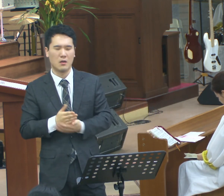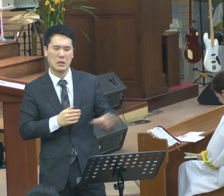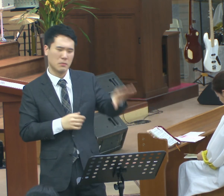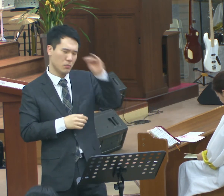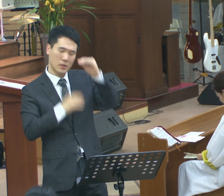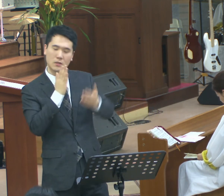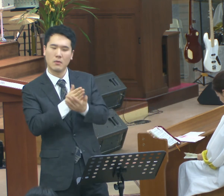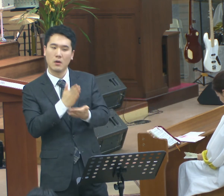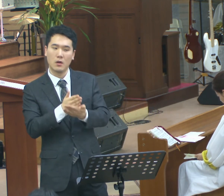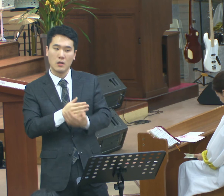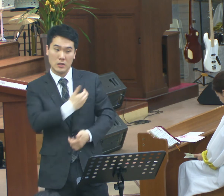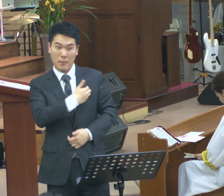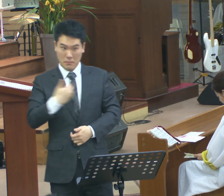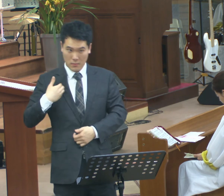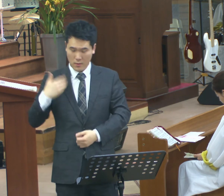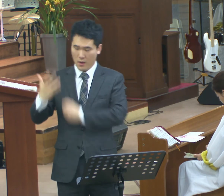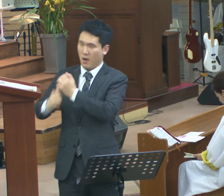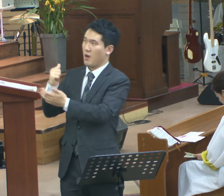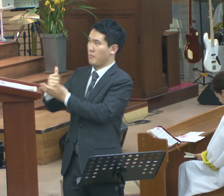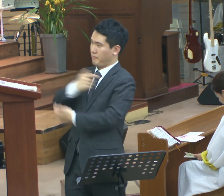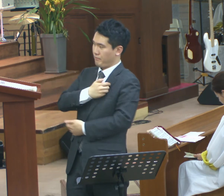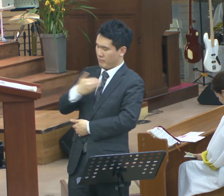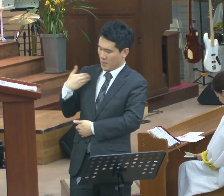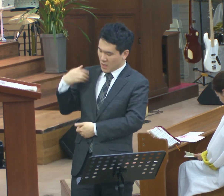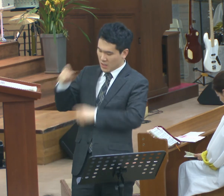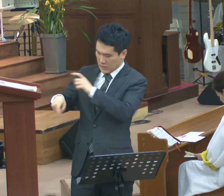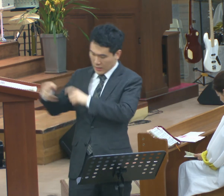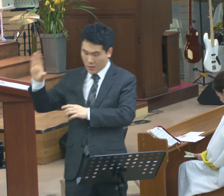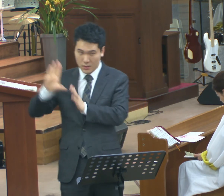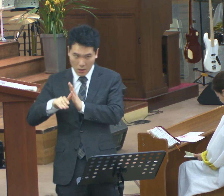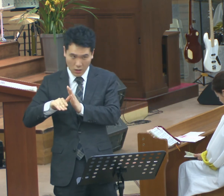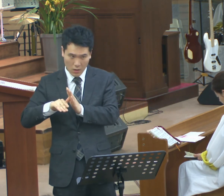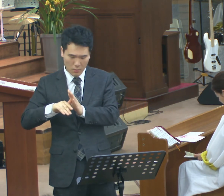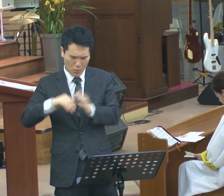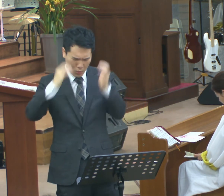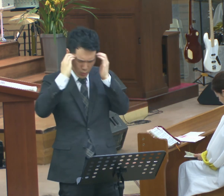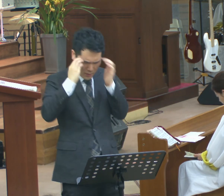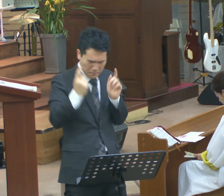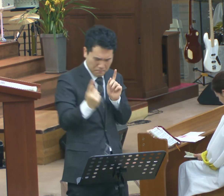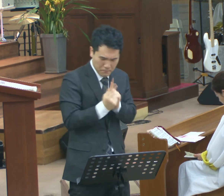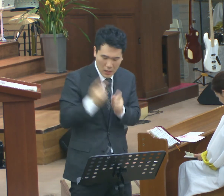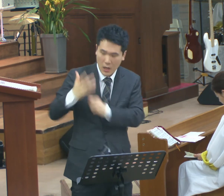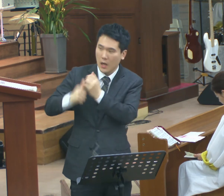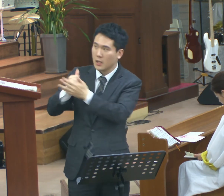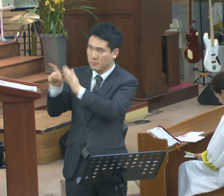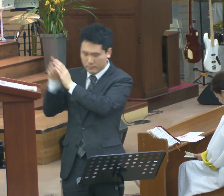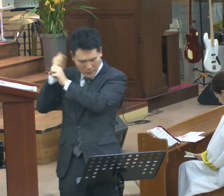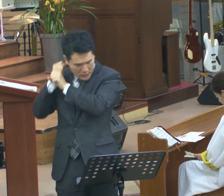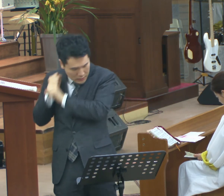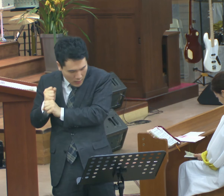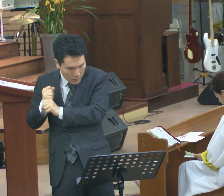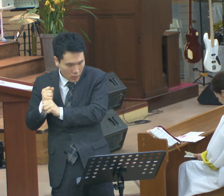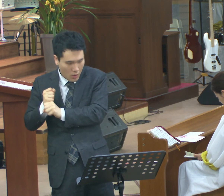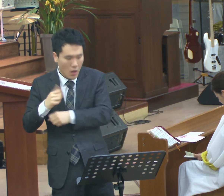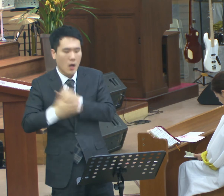담대하게 하나님 앞에 나갈 때, 어려움에 직면할 때 하나님이 우리의 믿음을 보시고 칭찬하실 줄